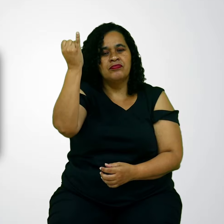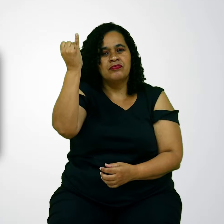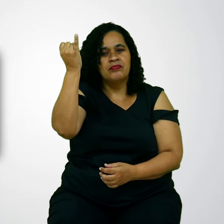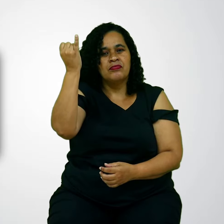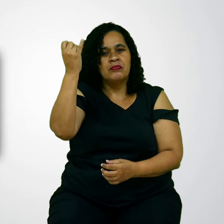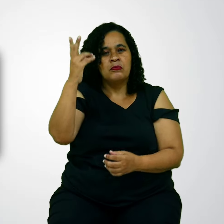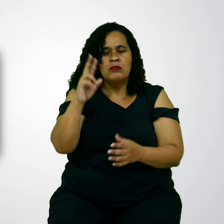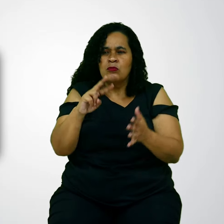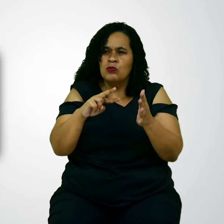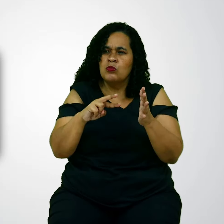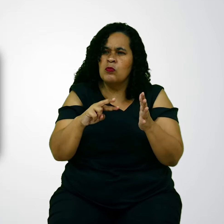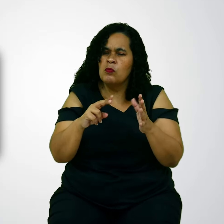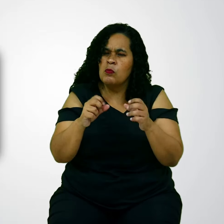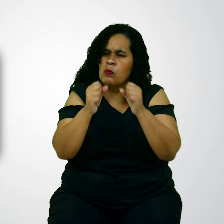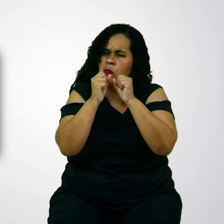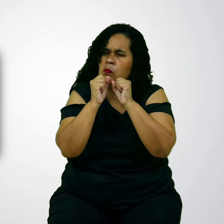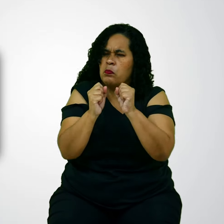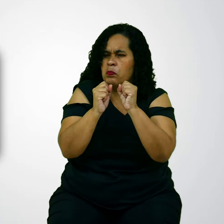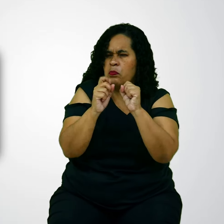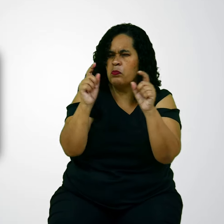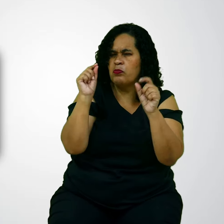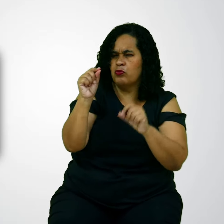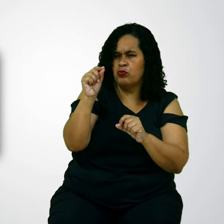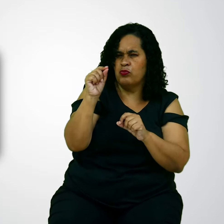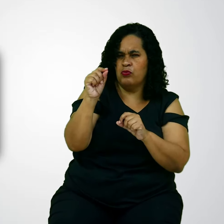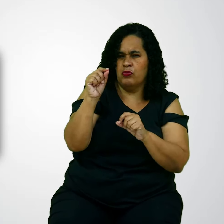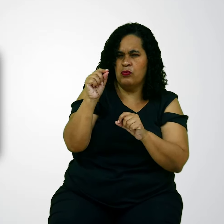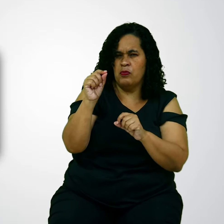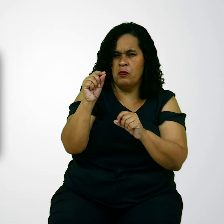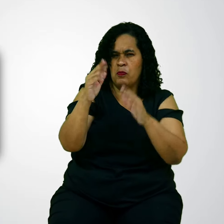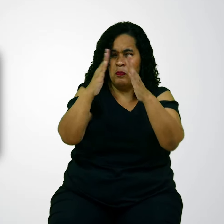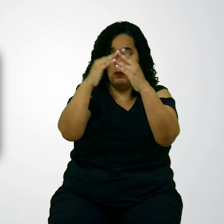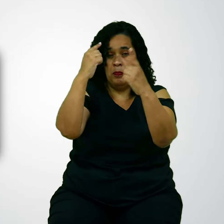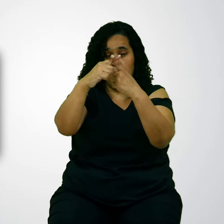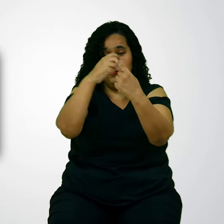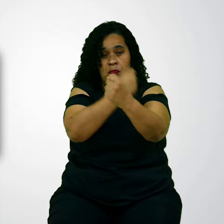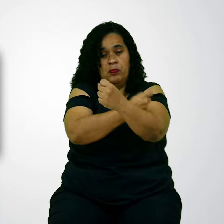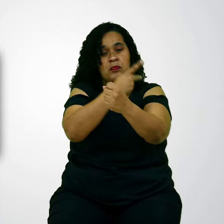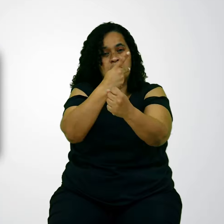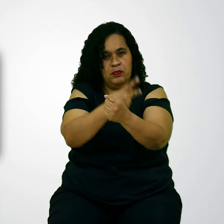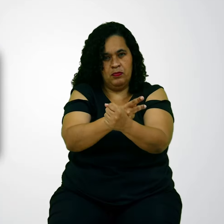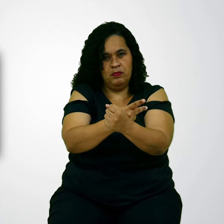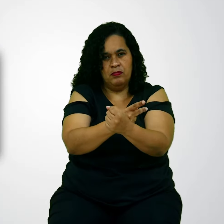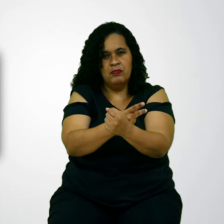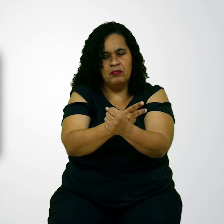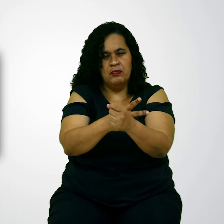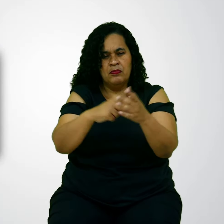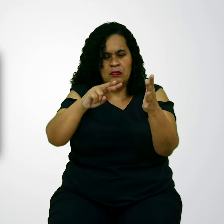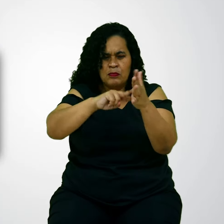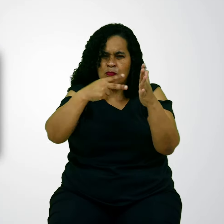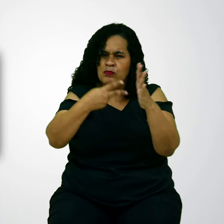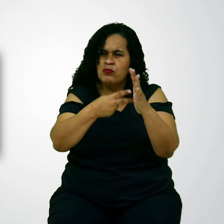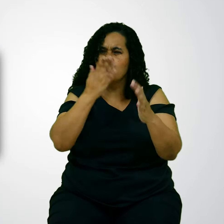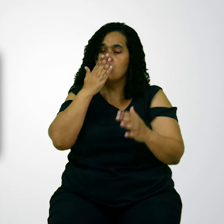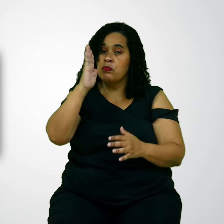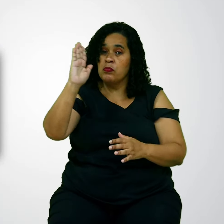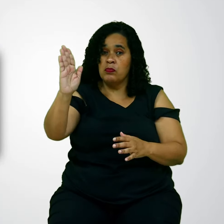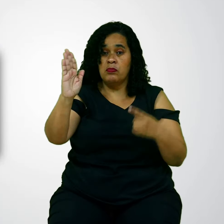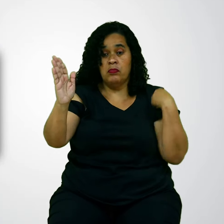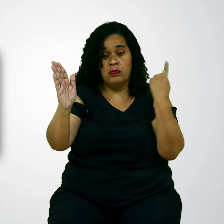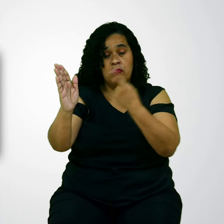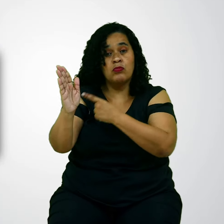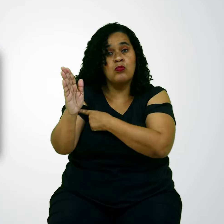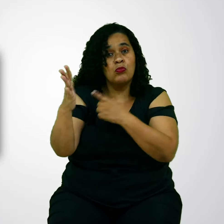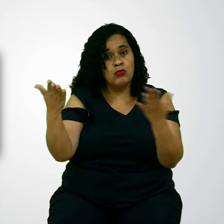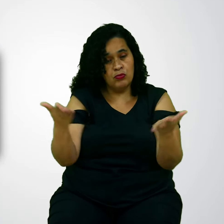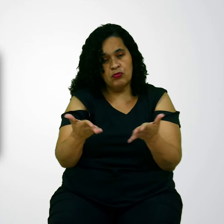que essa mensagem não é uma mensagem para a promessa dos nossos dias? O fogo não pode estar apagado.